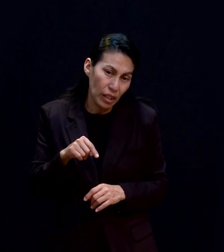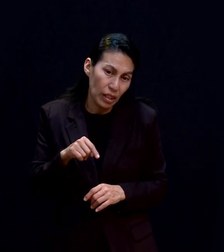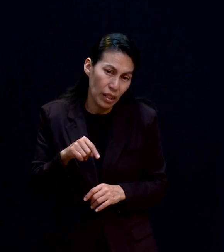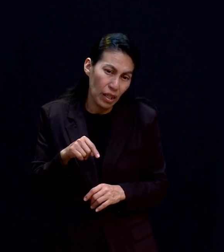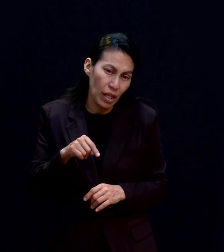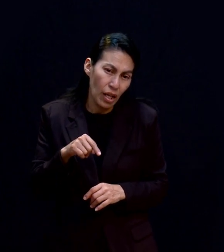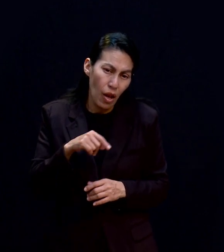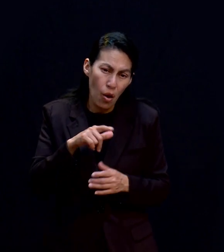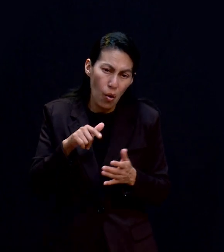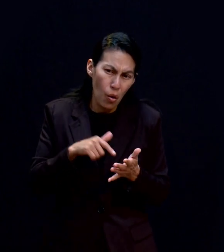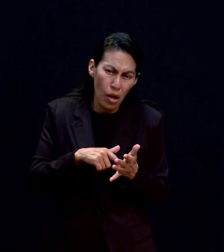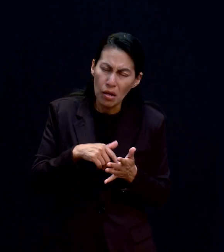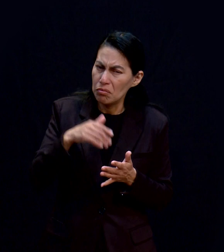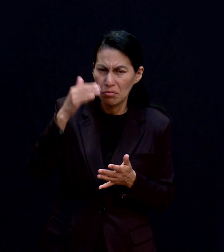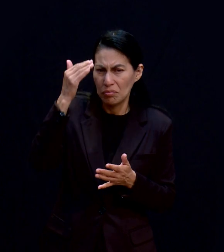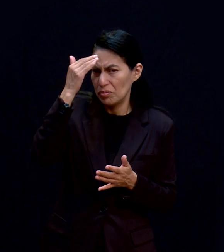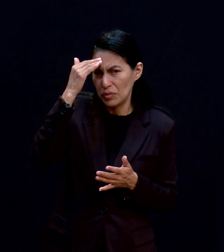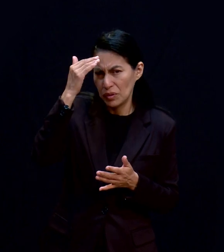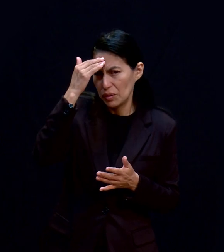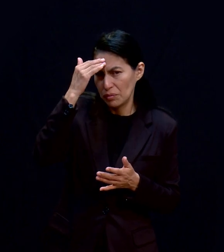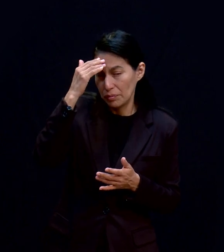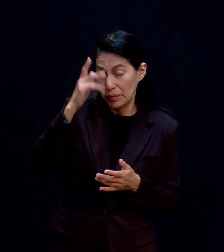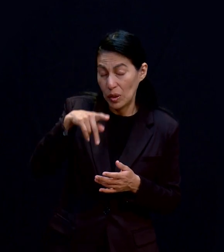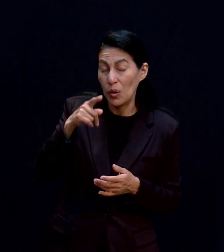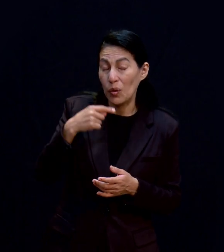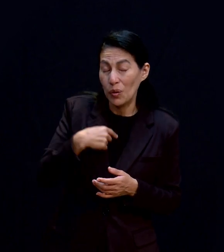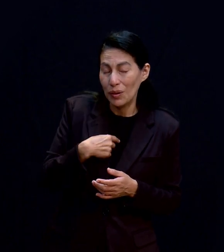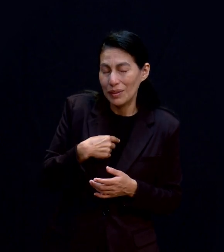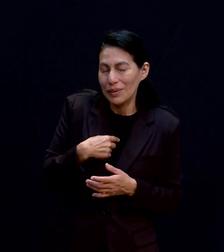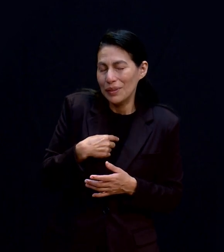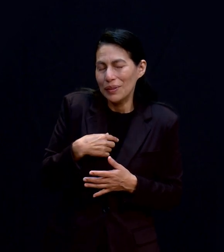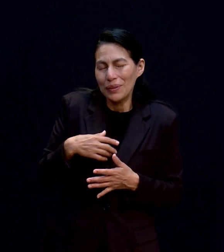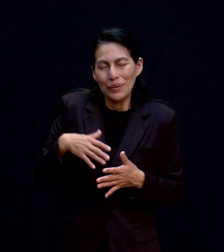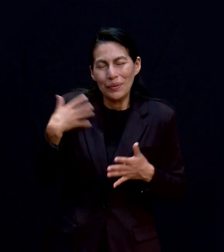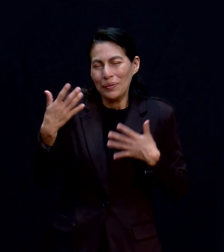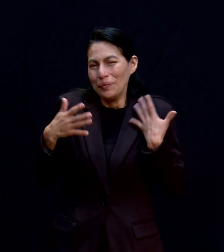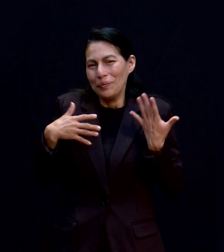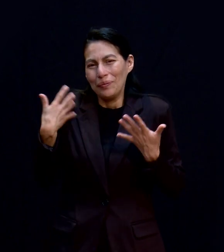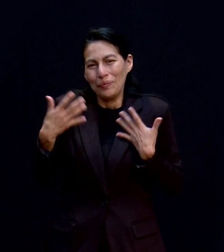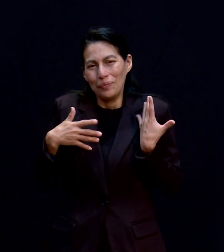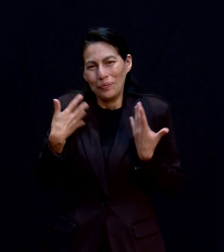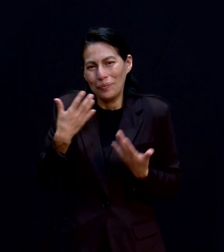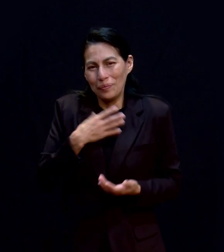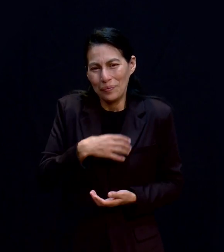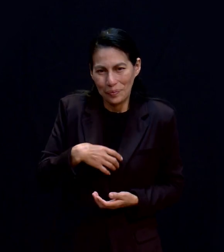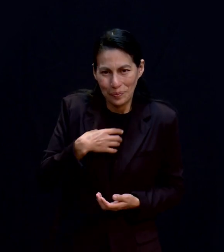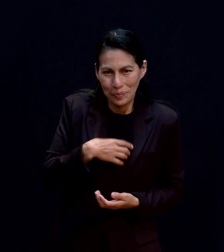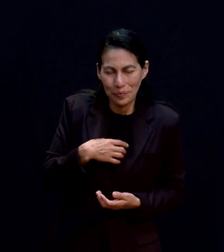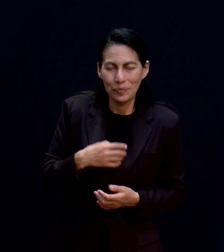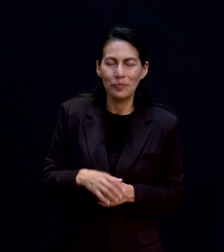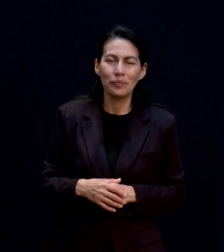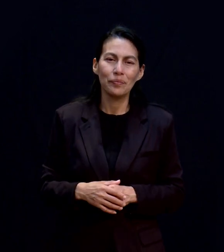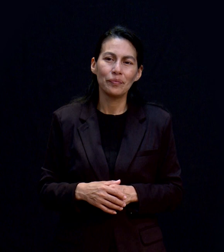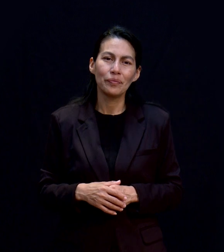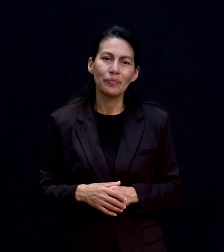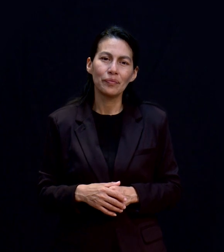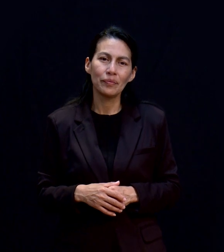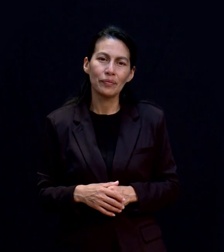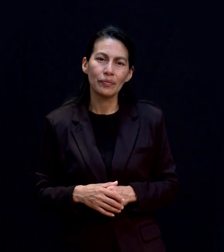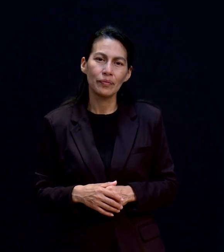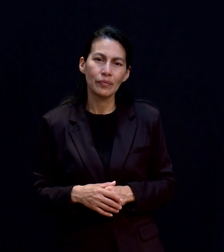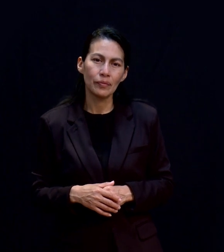este lugar no lo iba a conocer sin embargo estoy de lo más contento y